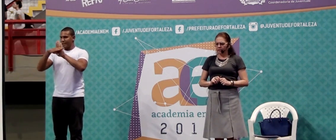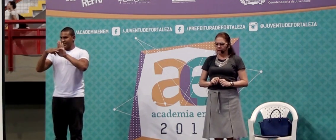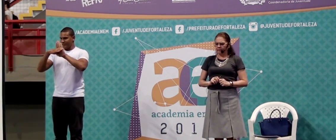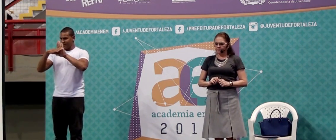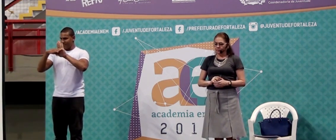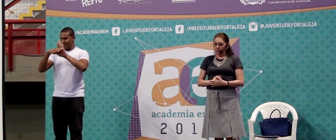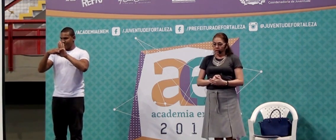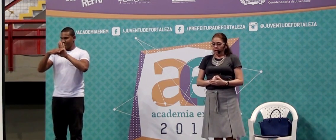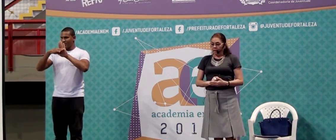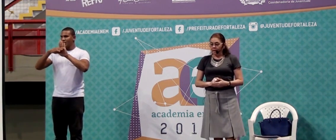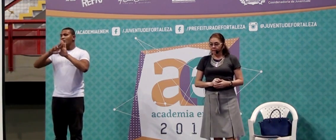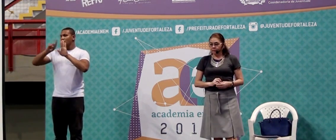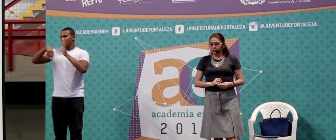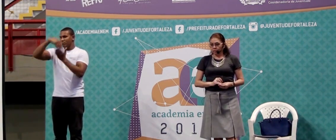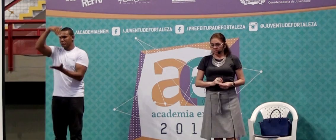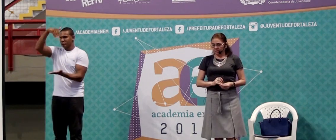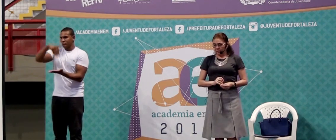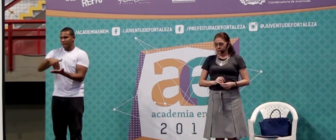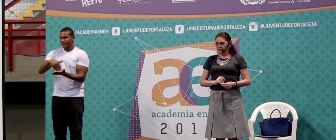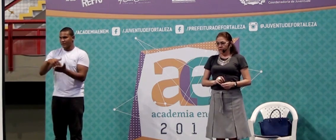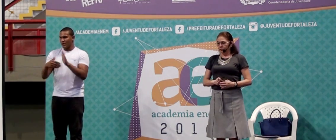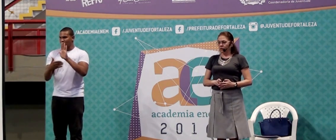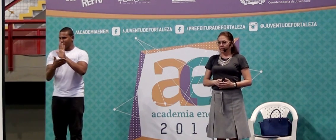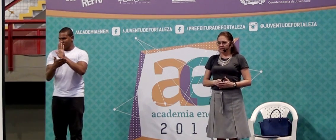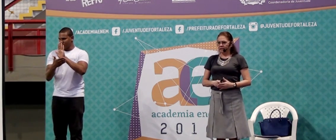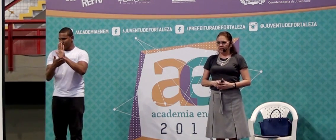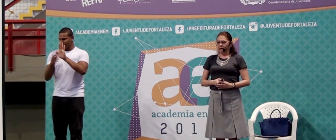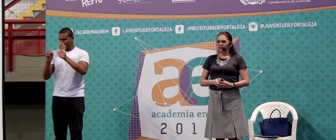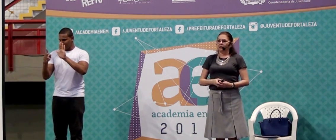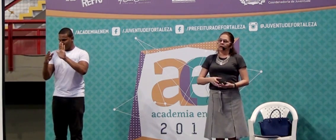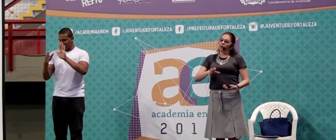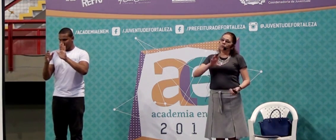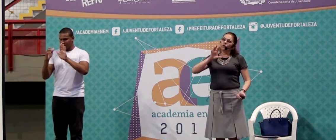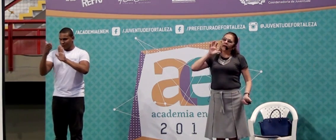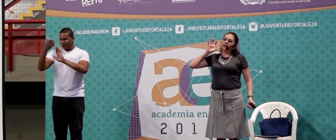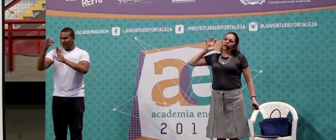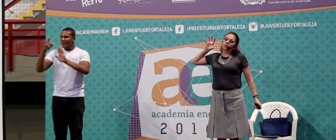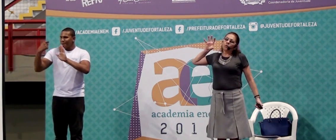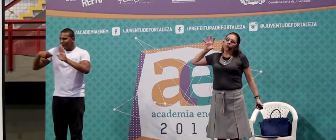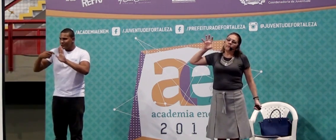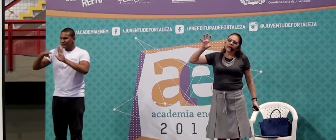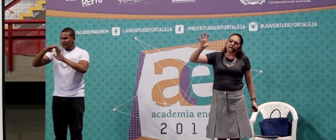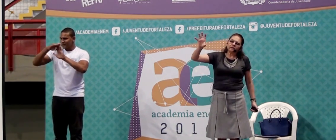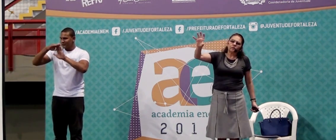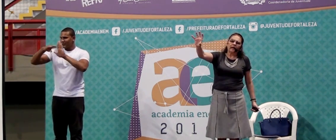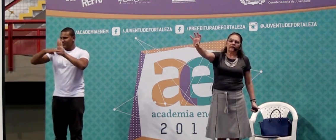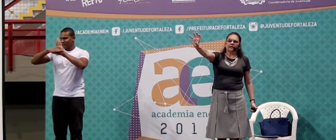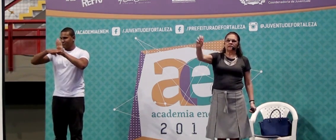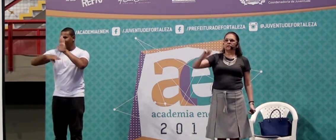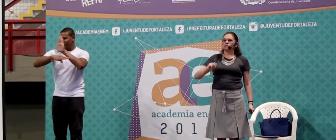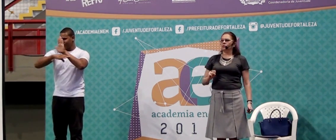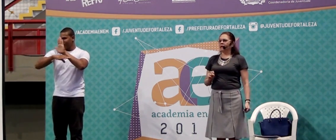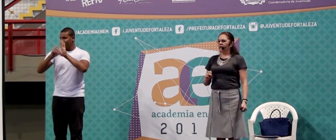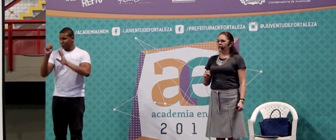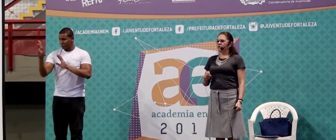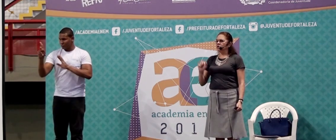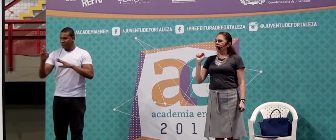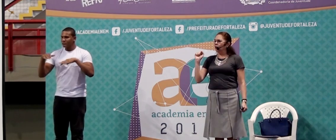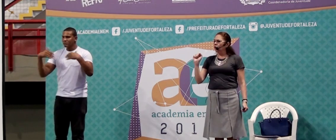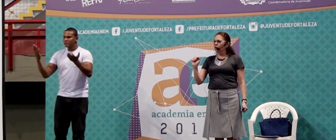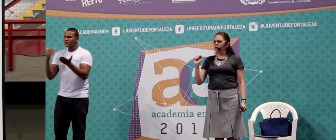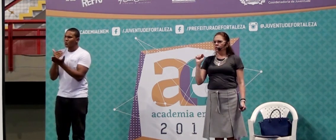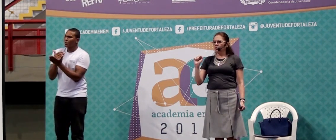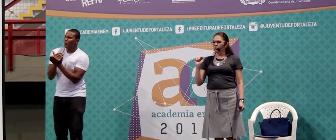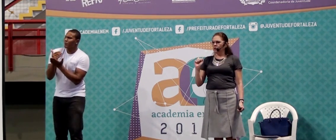falar sobre ele. Na introdução, vamos começar. Como é que eu começo a redação do Enem?